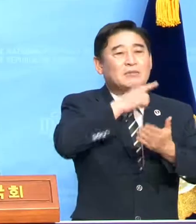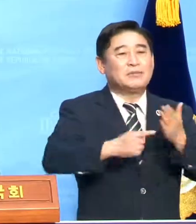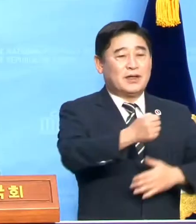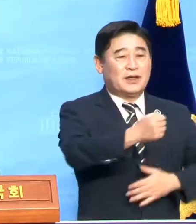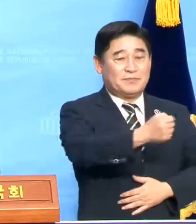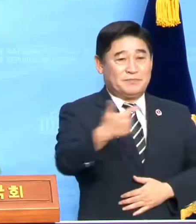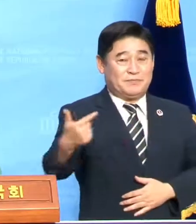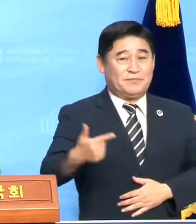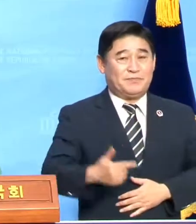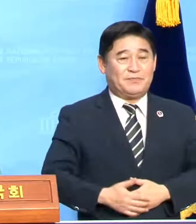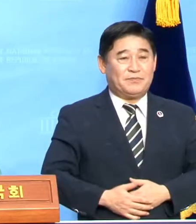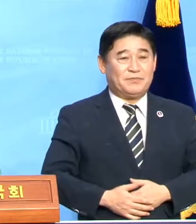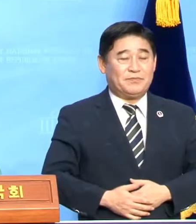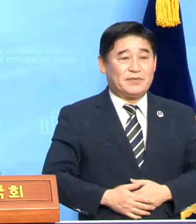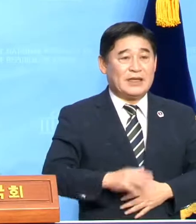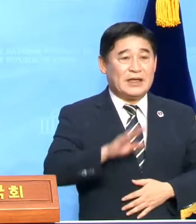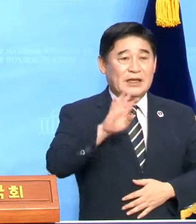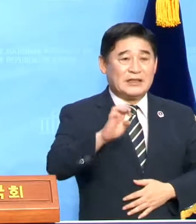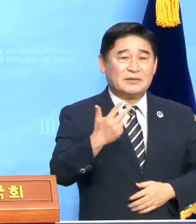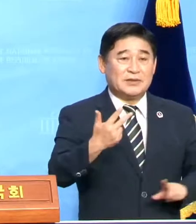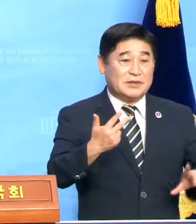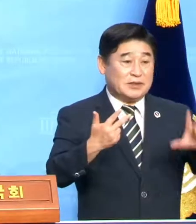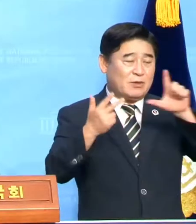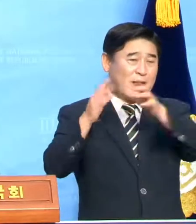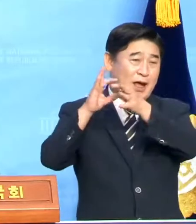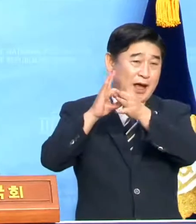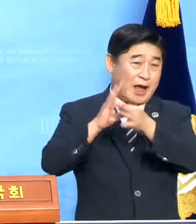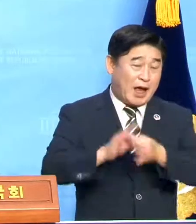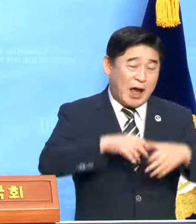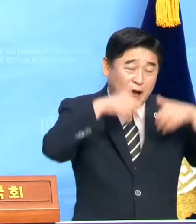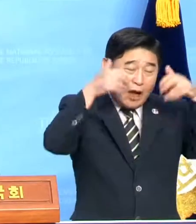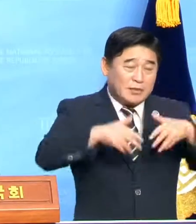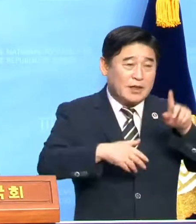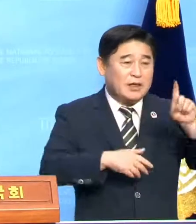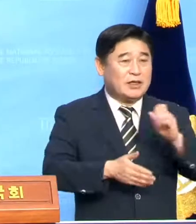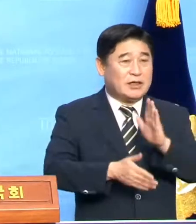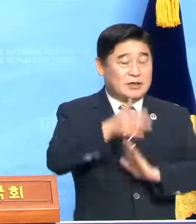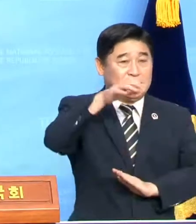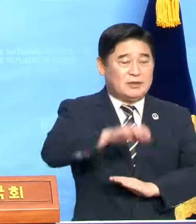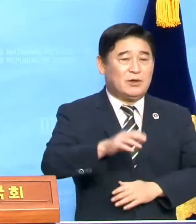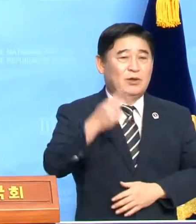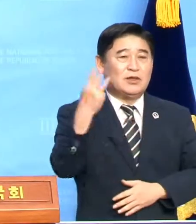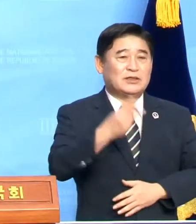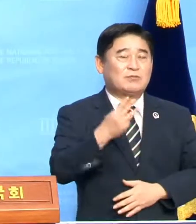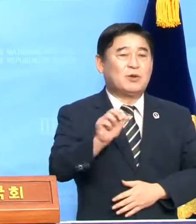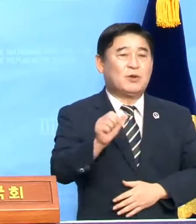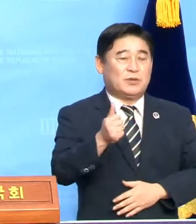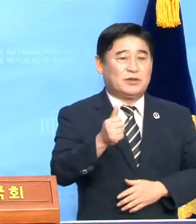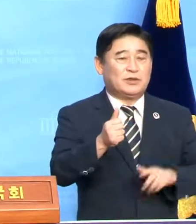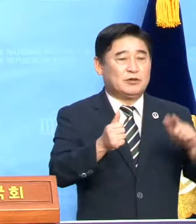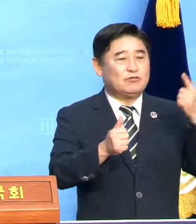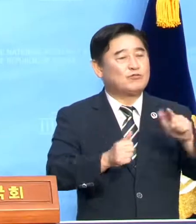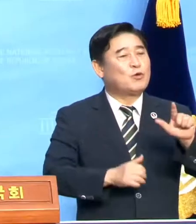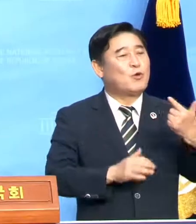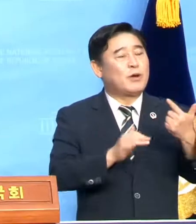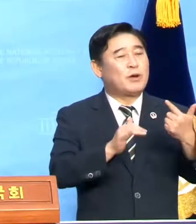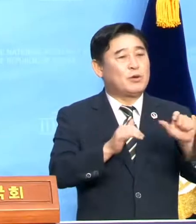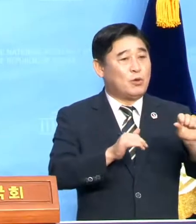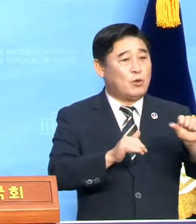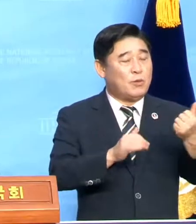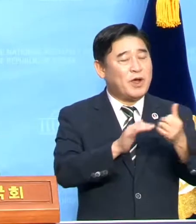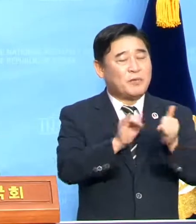있습니다 47 간 이어진 폭우로 11개 시 도 3500 가고 6천여 명의 이재민이 발생했고